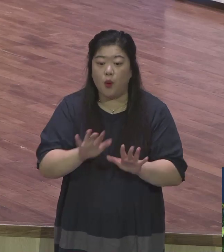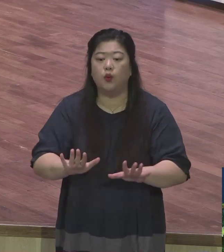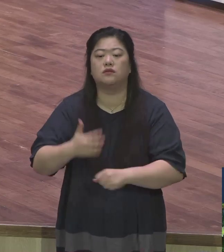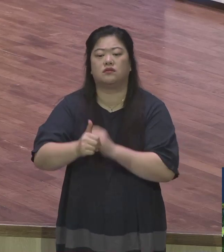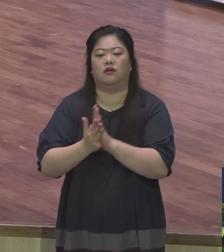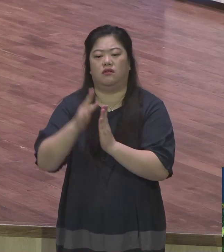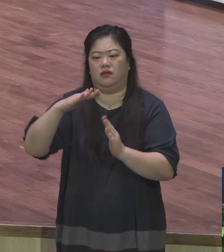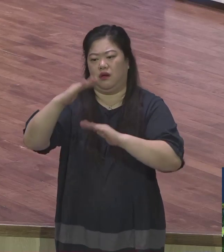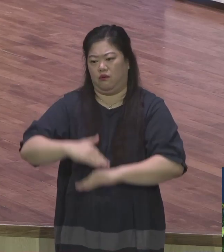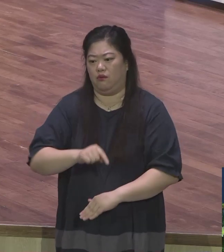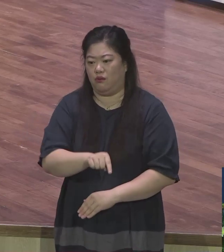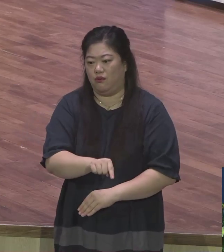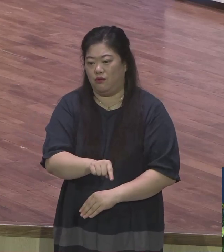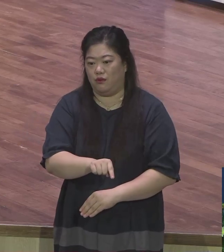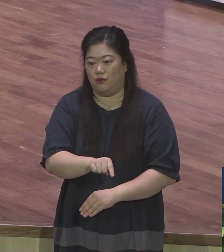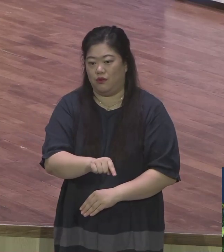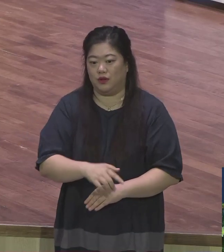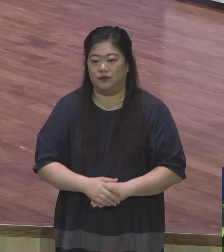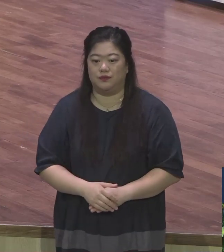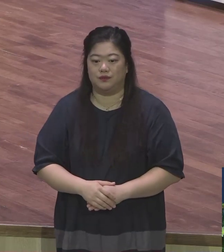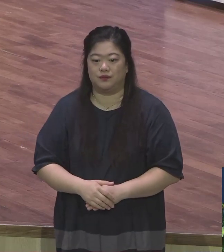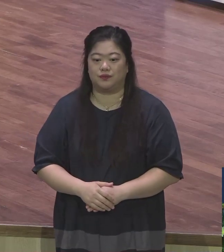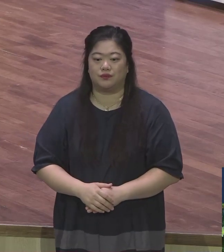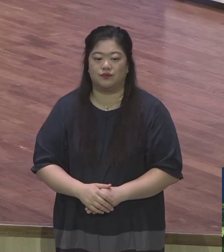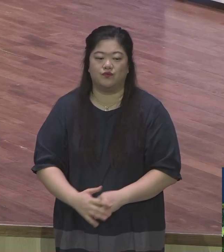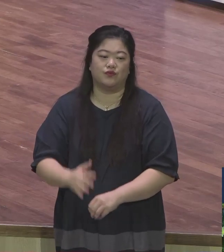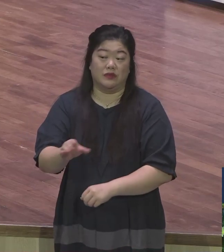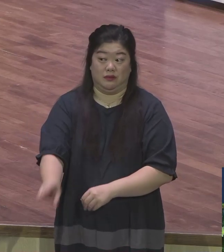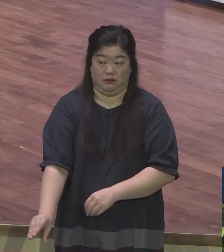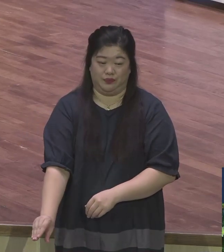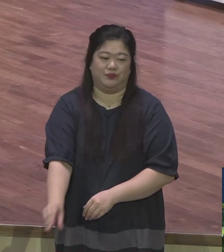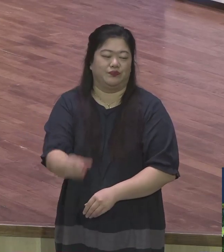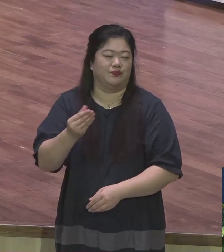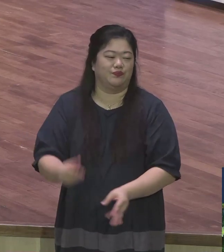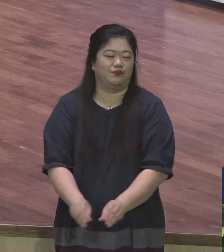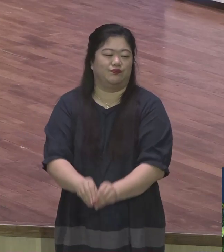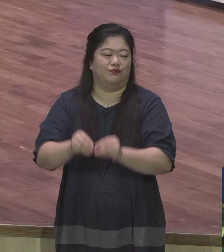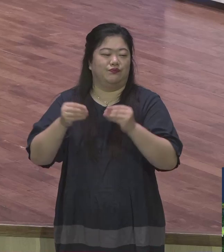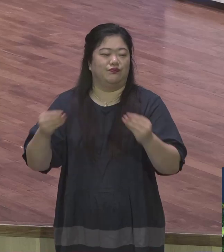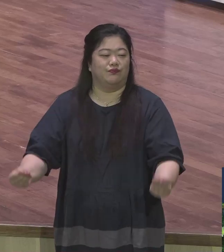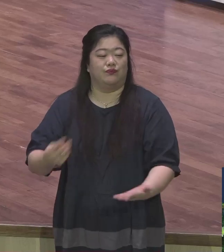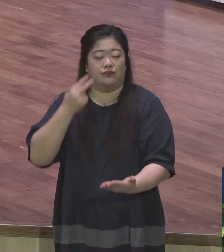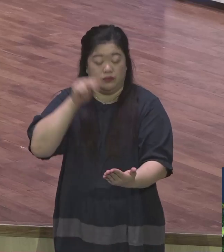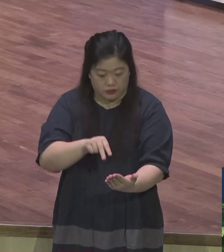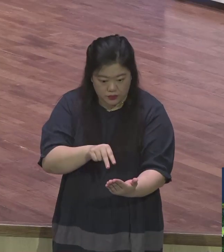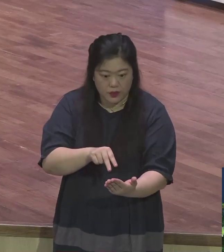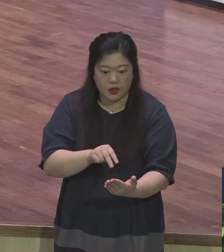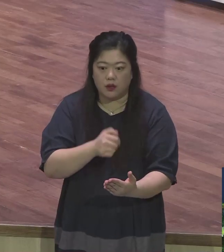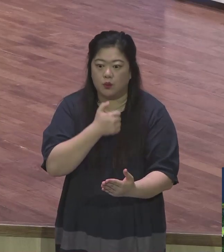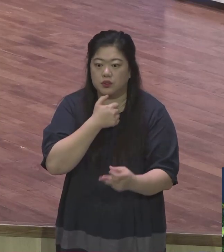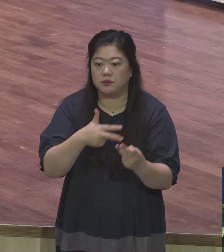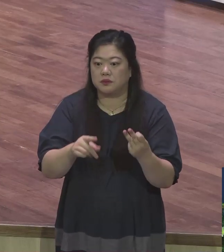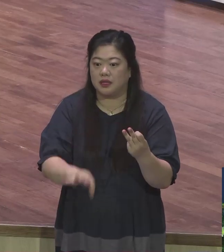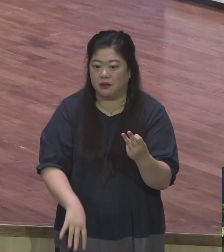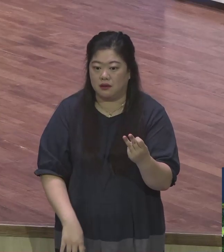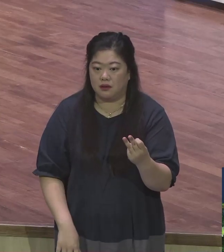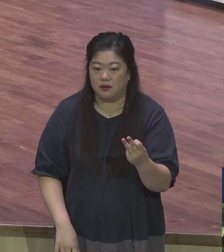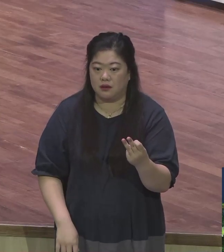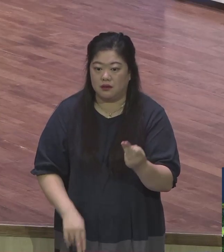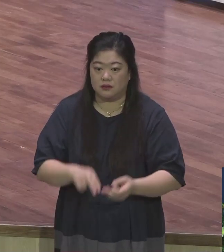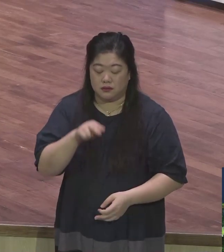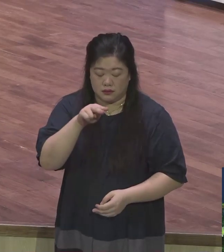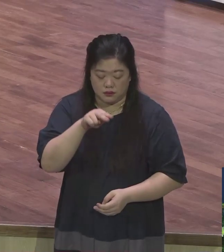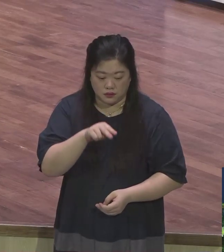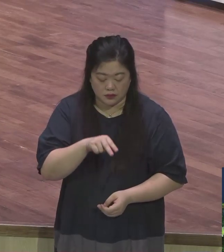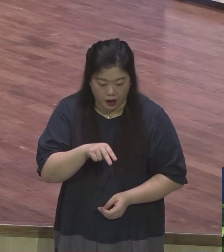말씀이에요. 눈길이 먼저 간 곳이에요. 이 말씀을 통해서 자신의 어두운 삶이